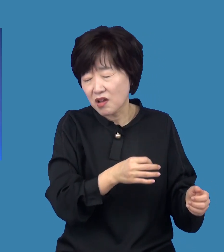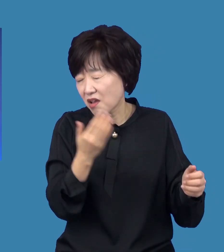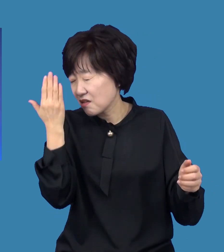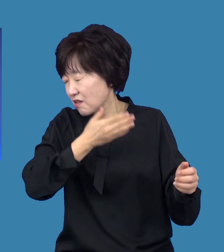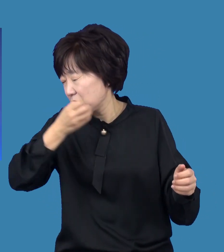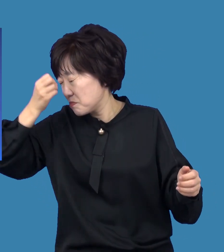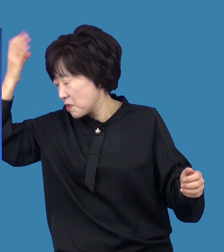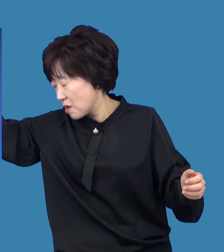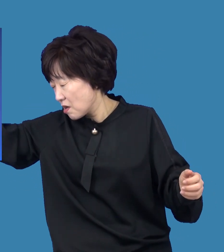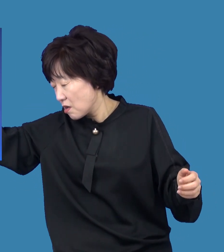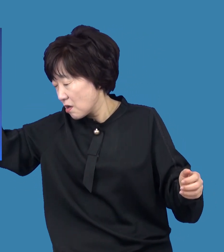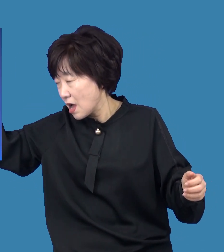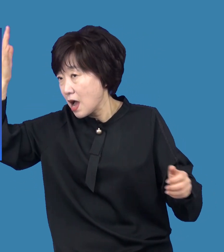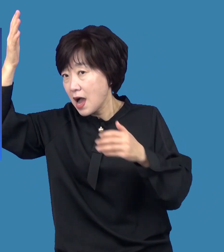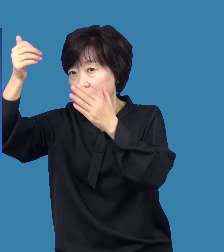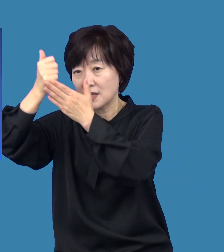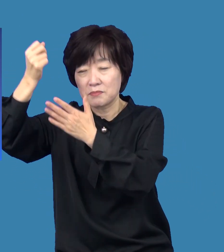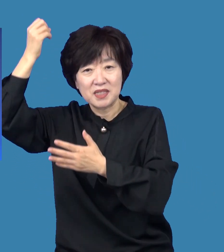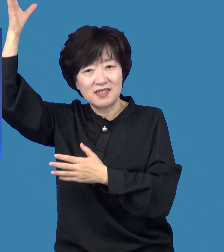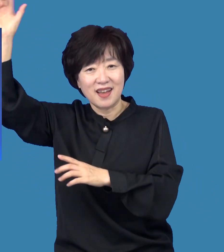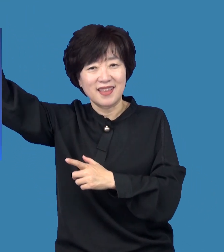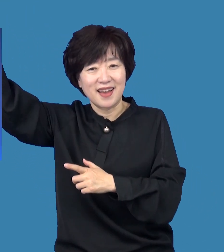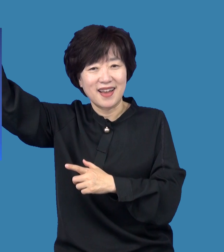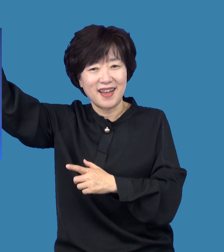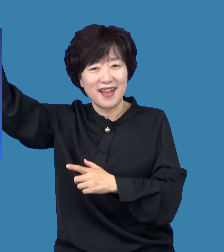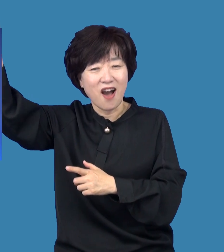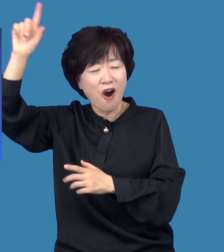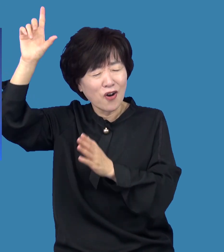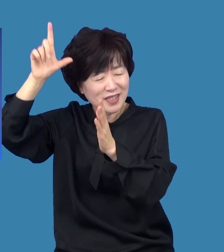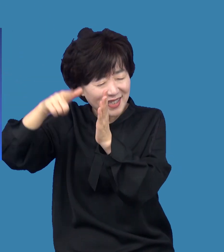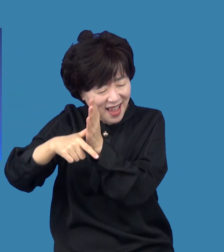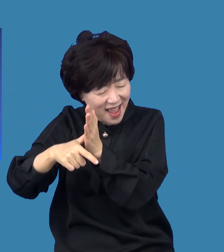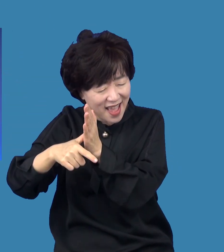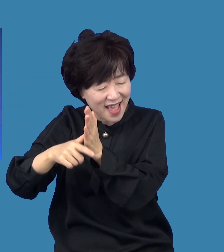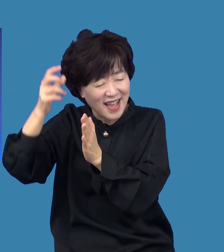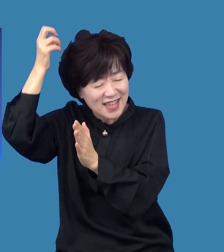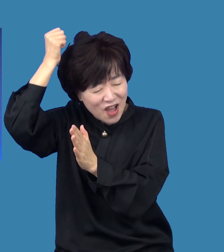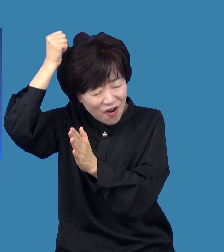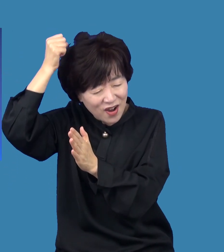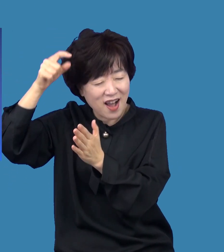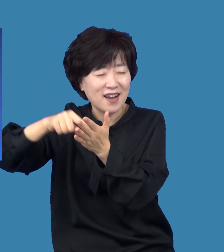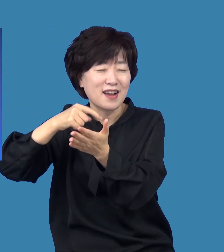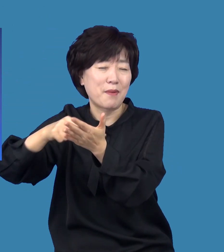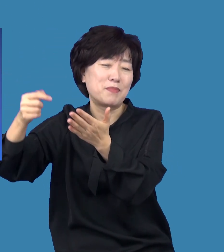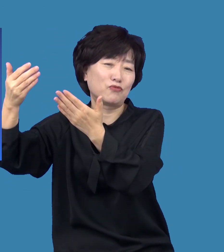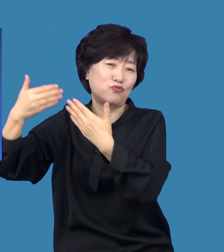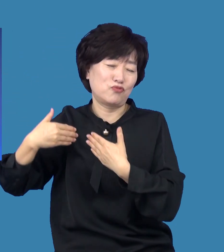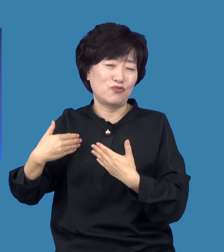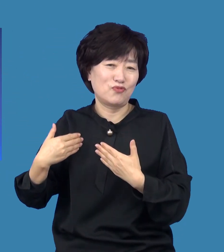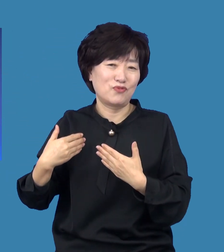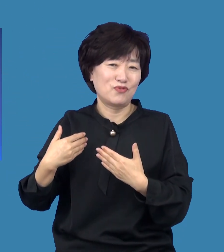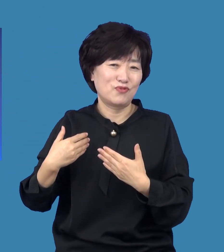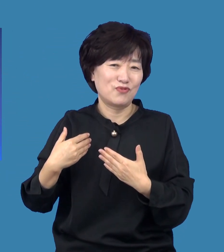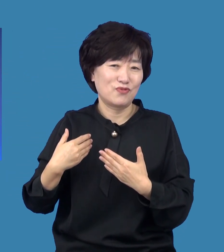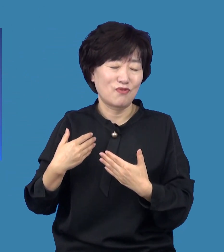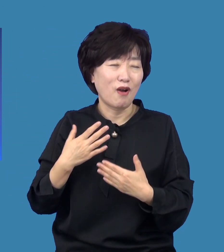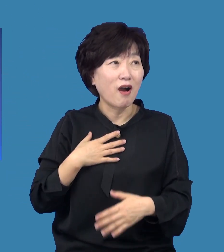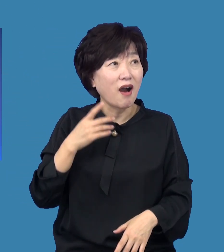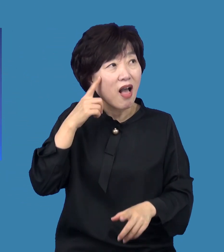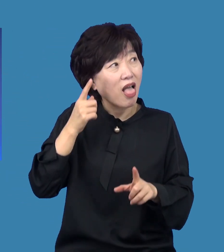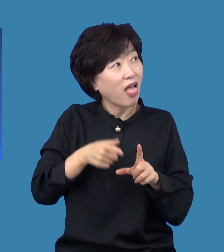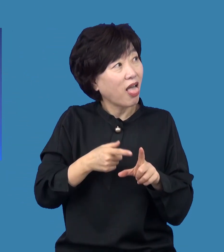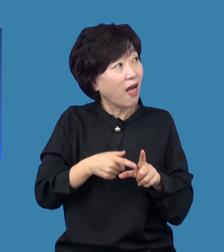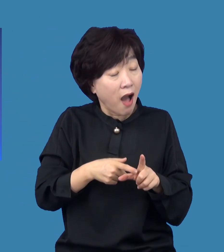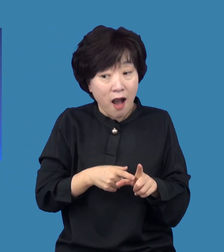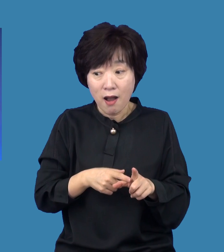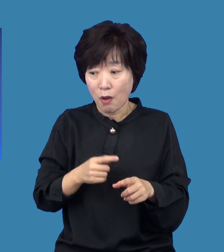잊어버려도요 절대 하나님은 잊지 않으세요. 어느 순간 하나님께서 그걸 기억하시고요 갚아주세요. 근데 우리는 모르고 있다가 이게 뭐지? 왜